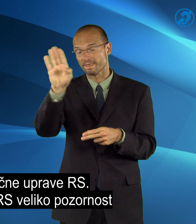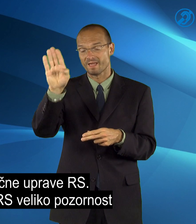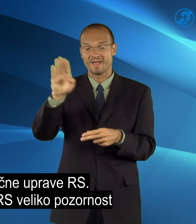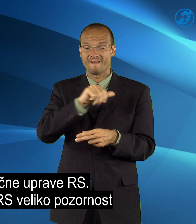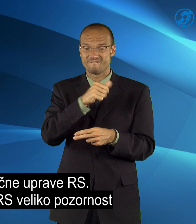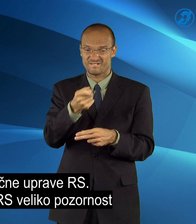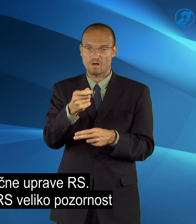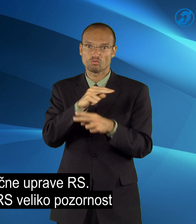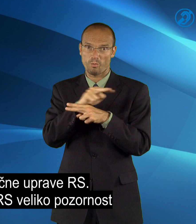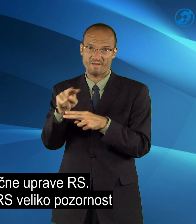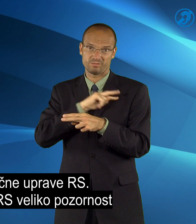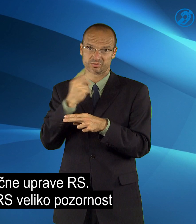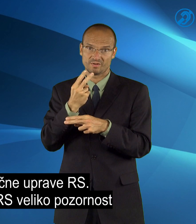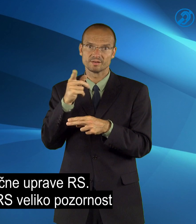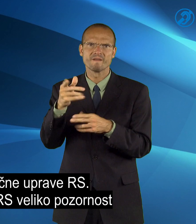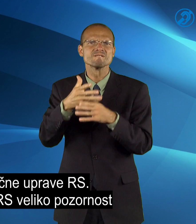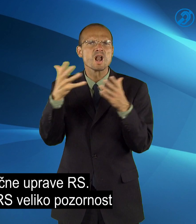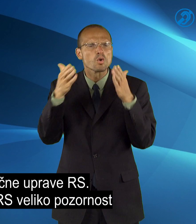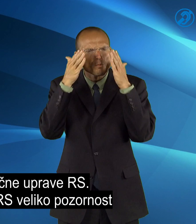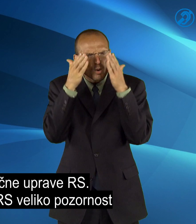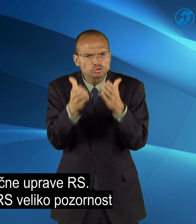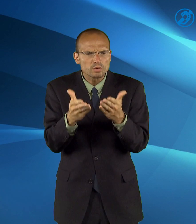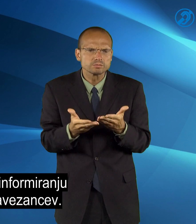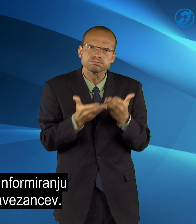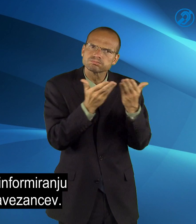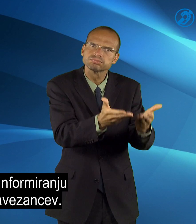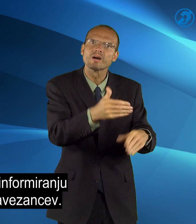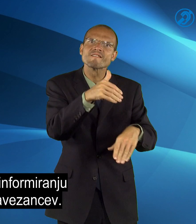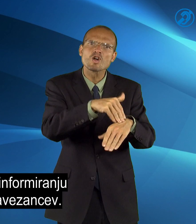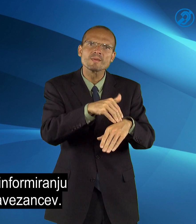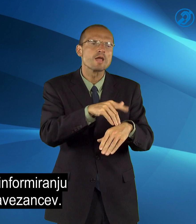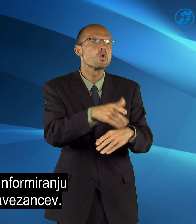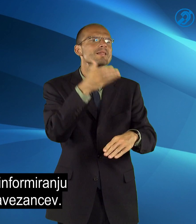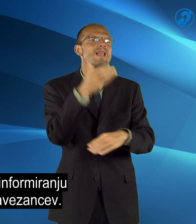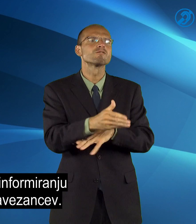V Finančni upravi veliko pozornost namenjajo informiranju davčnih zavezancev.